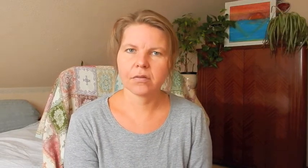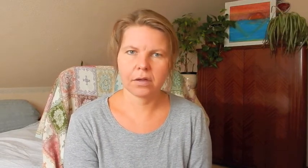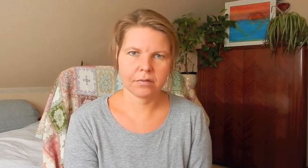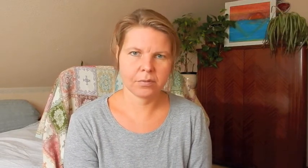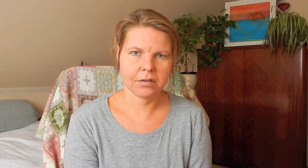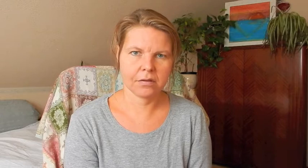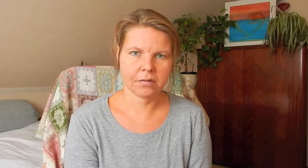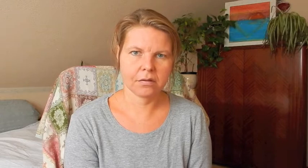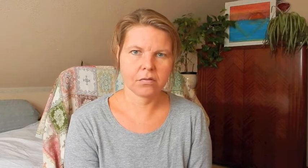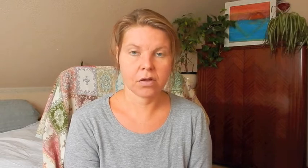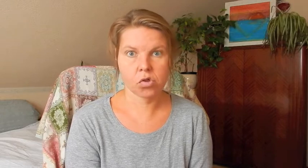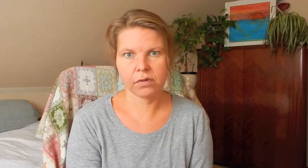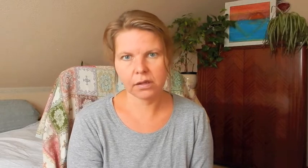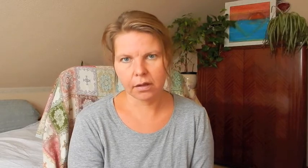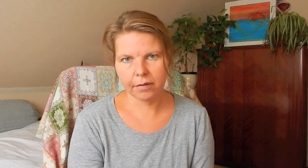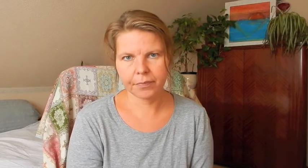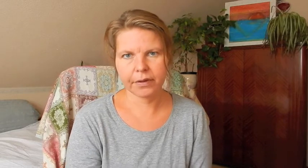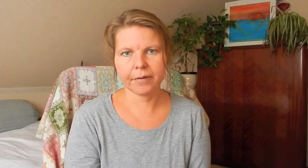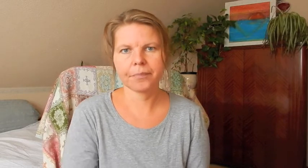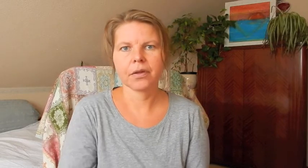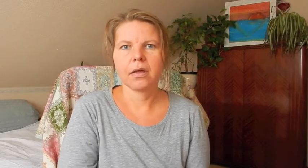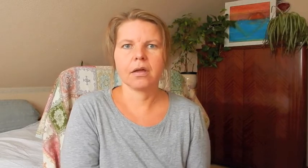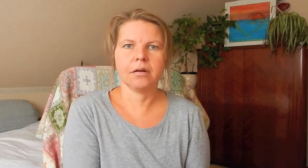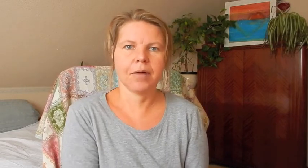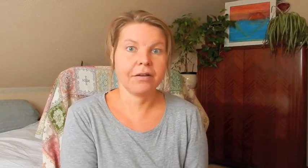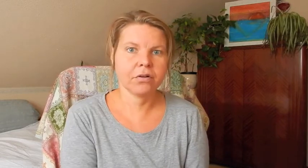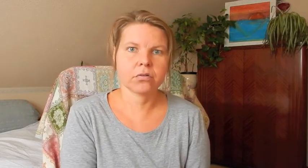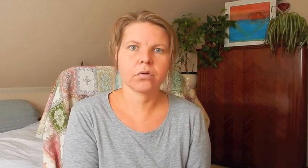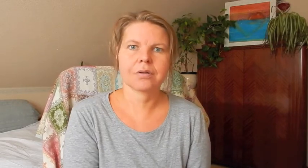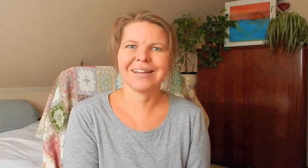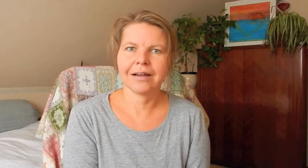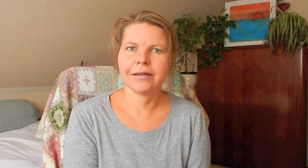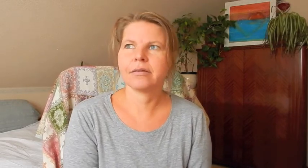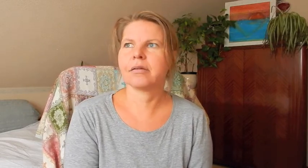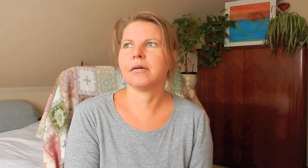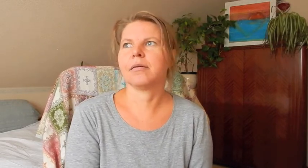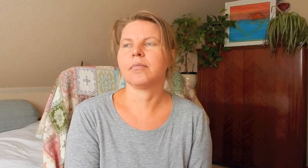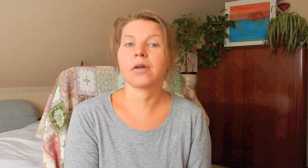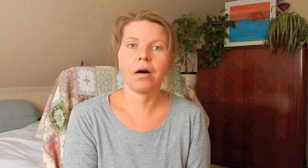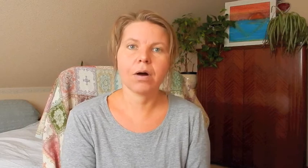zu akzeptieren sind oder schwerer. Ja? Eifersucht, Neid,